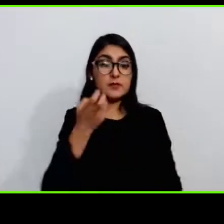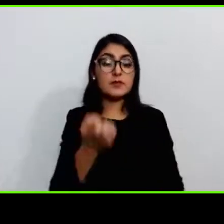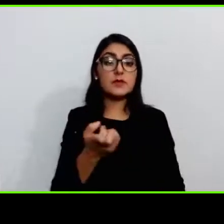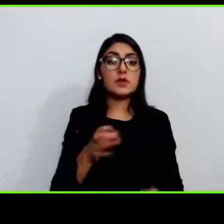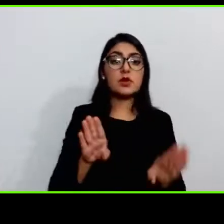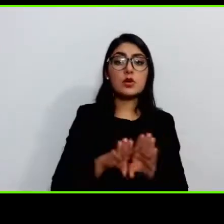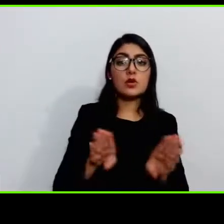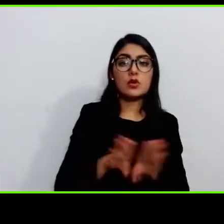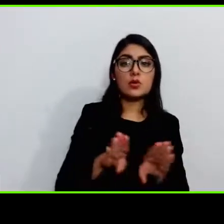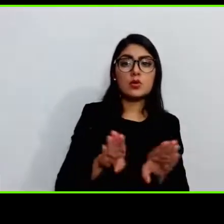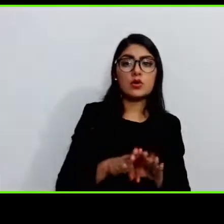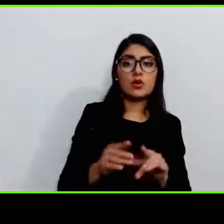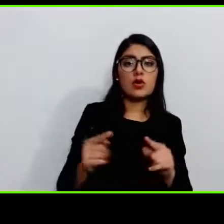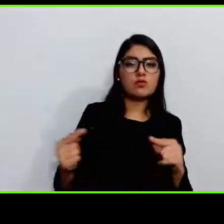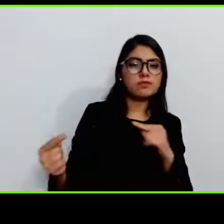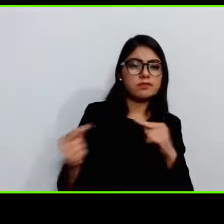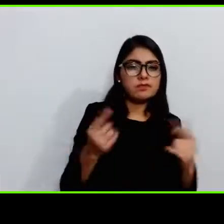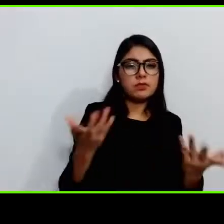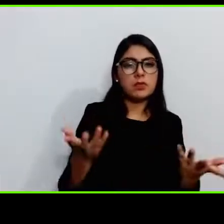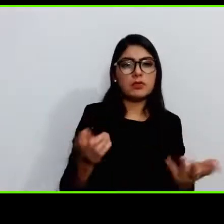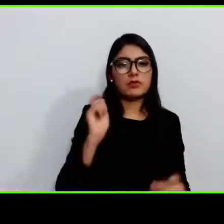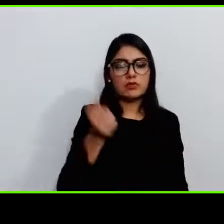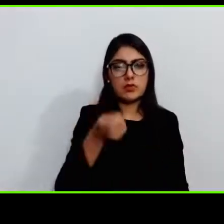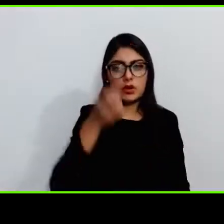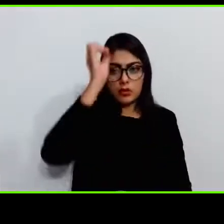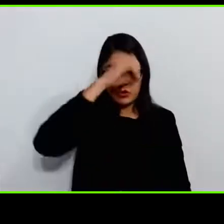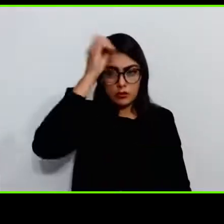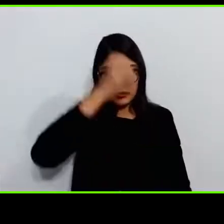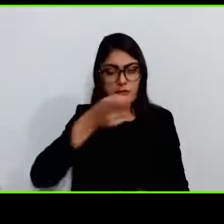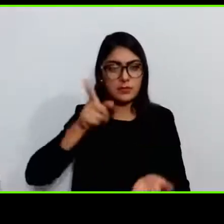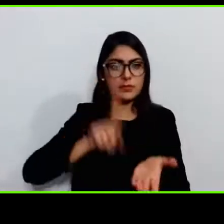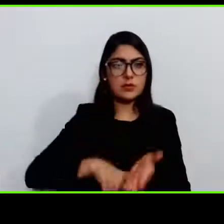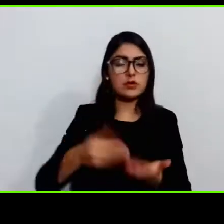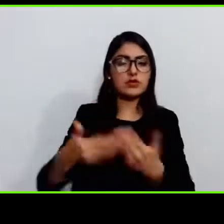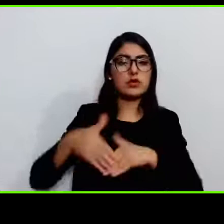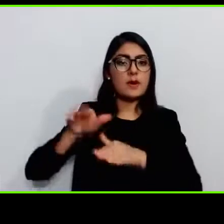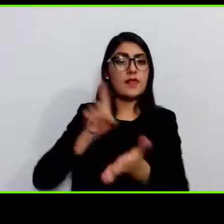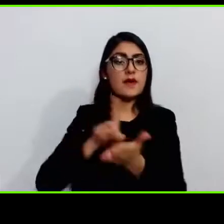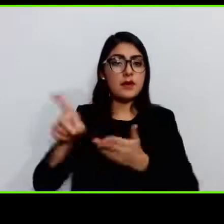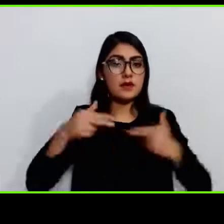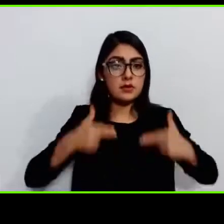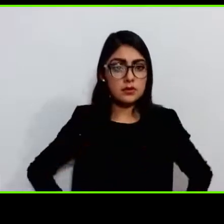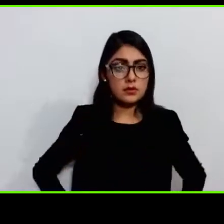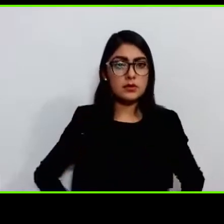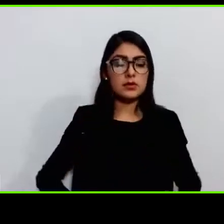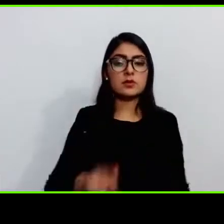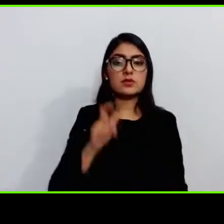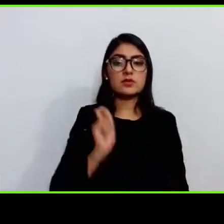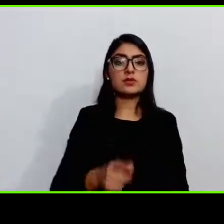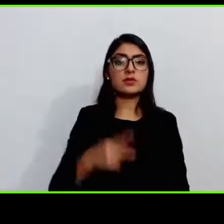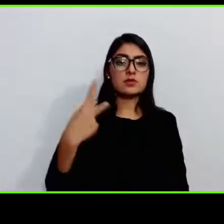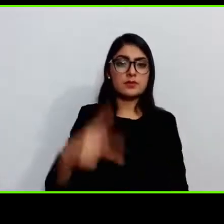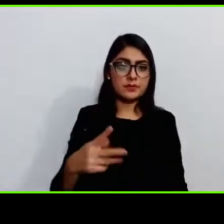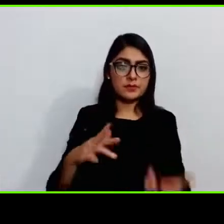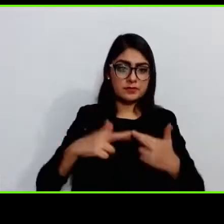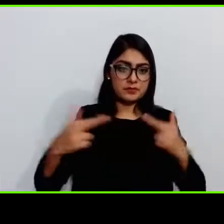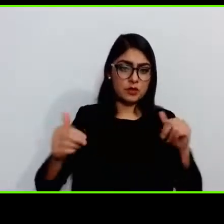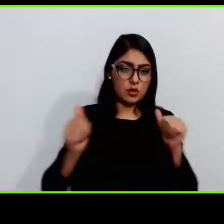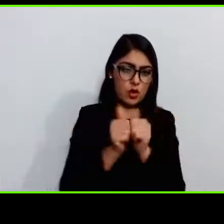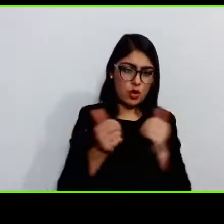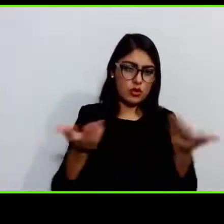el lenguaje de los derechos en la actualidad, a qué se refiere que las relaciones entre las